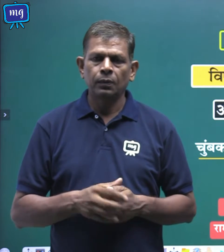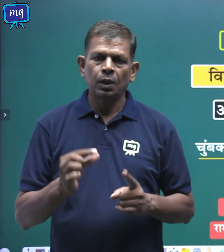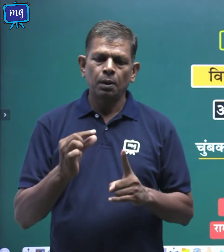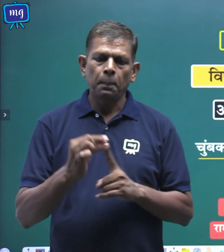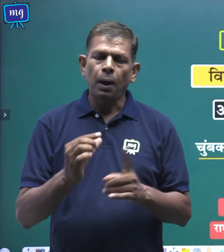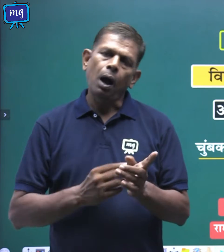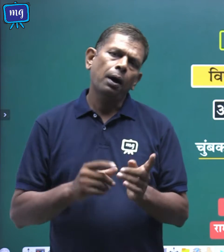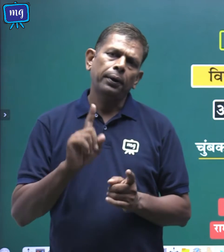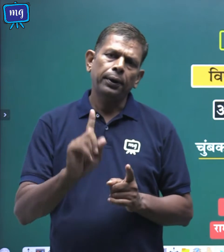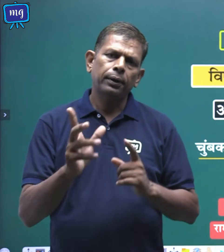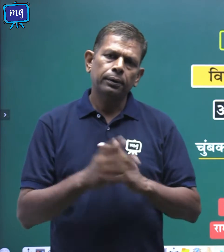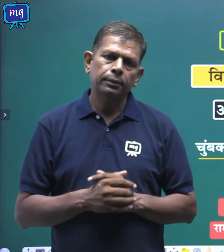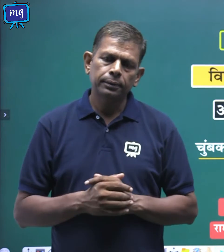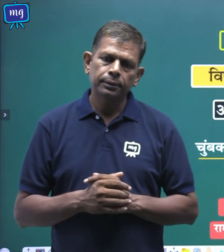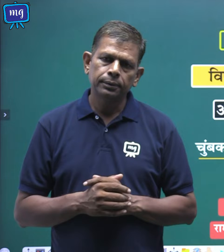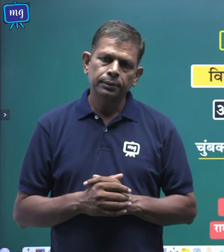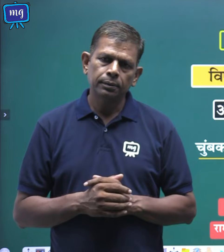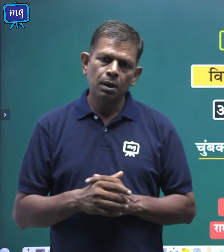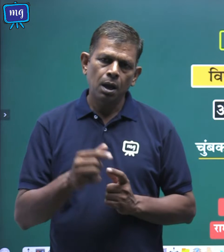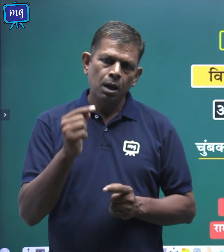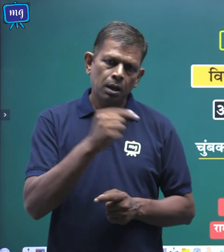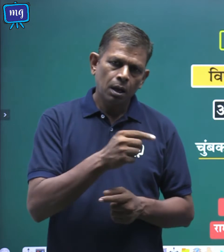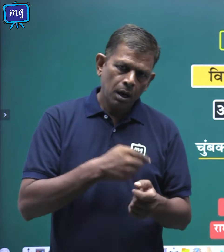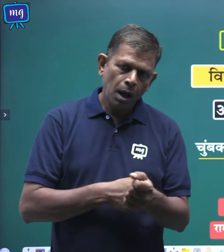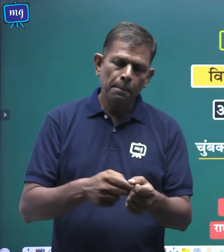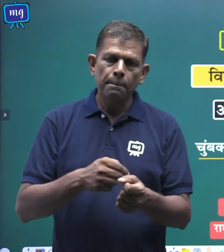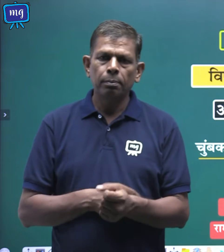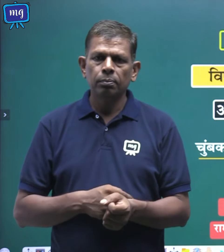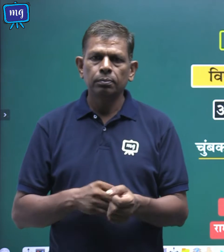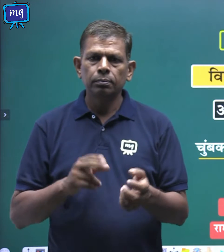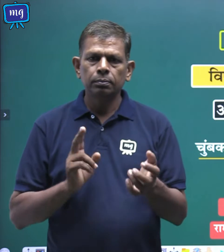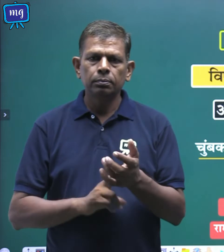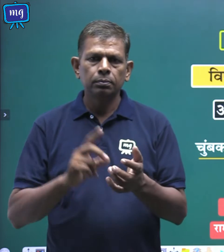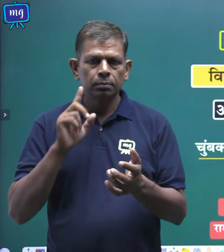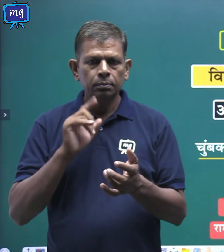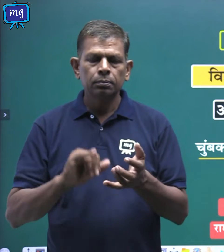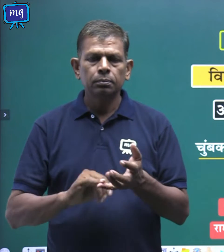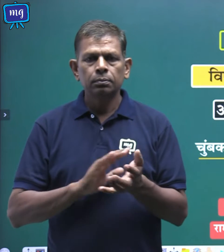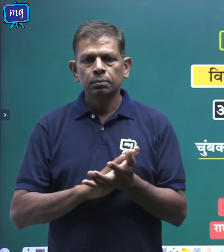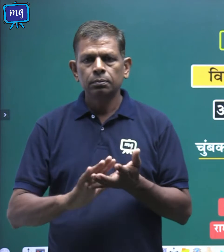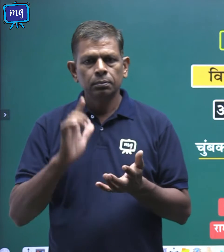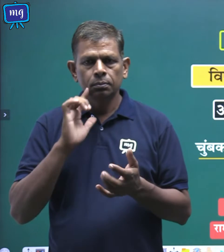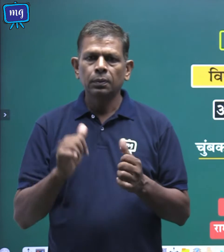भाग 1। मेरा नाम निशी अरोड़ा है